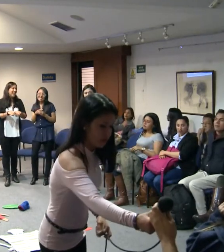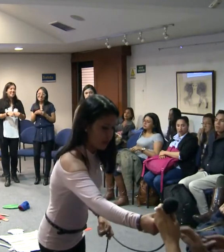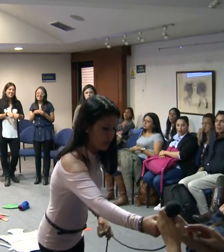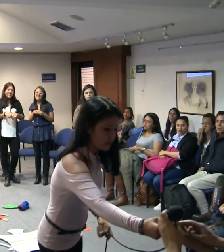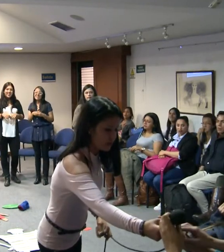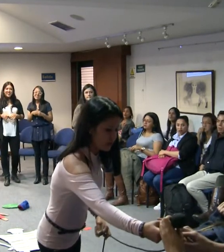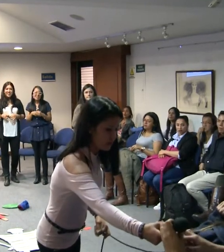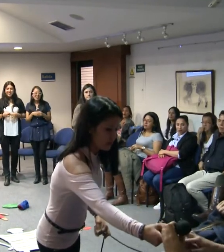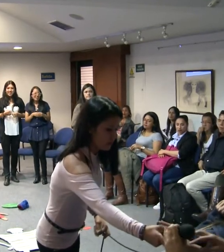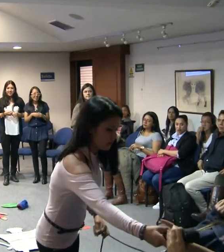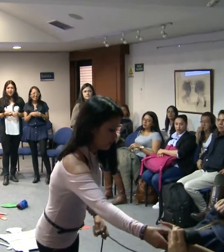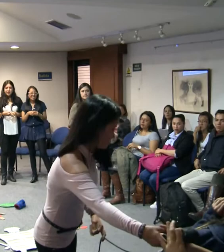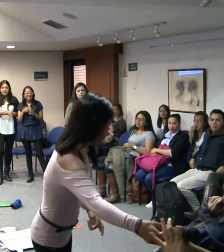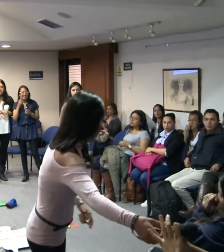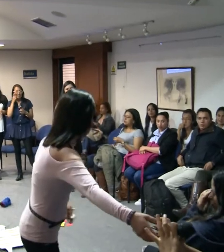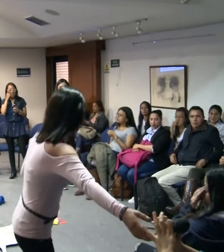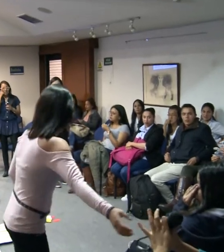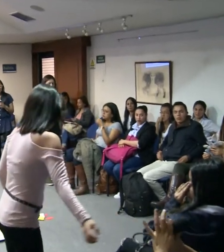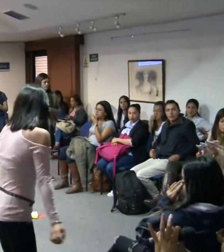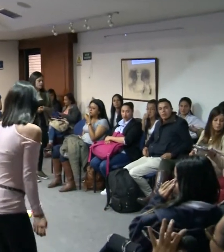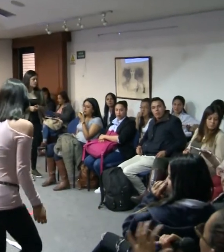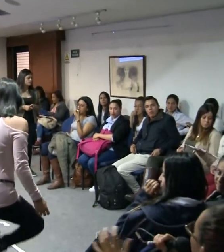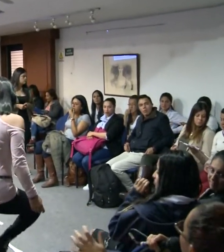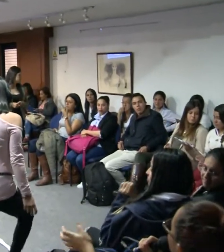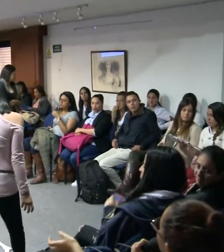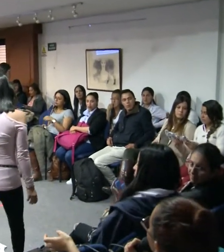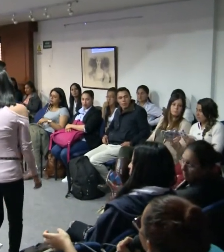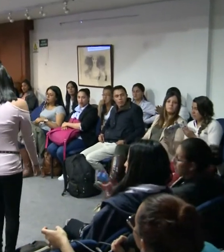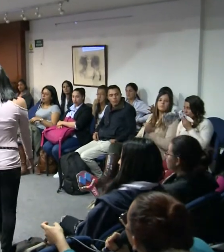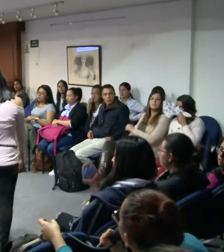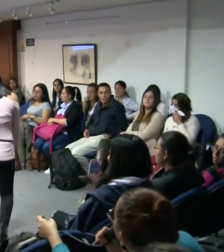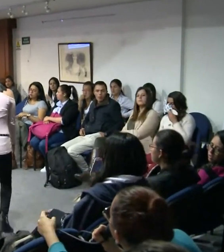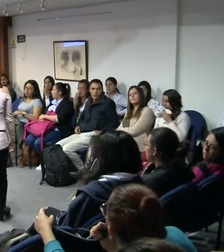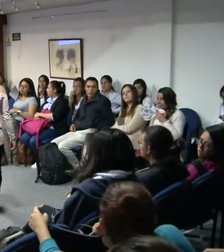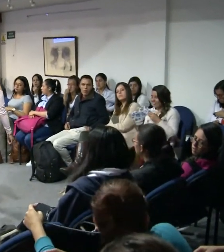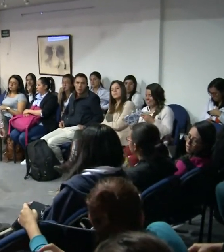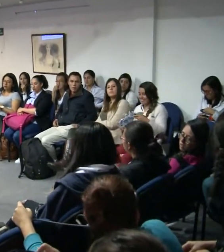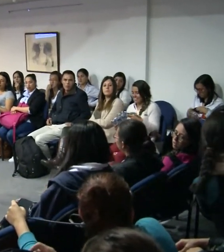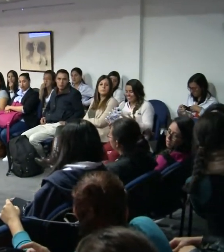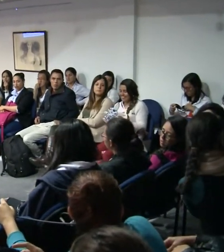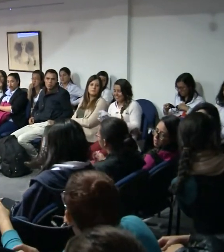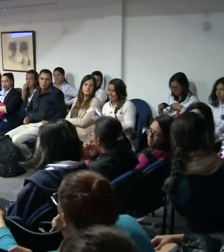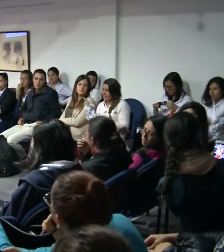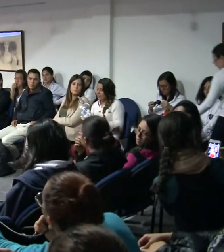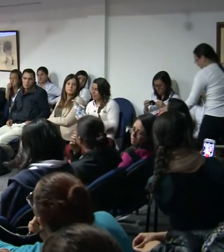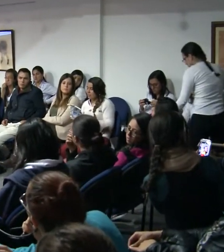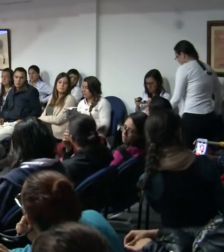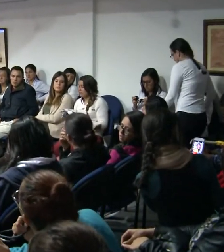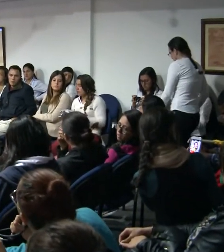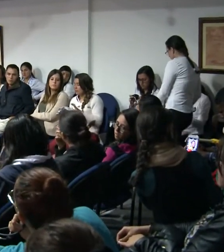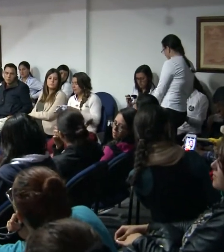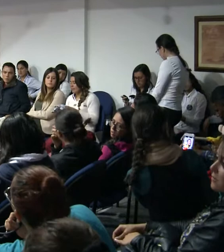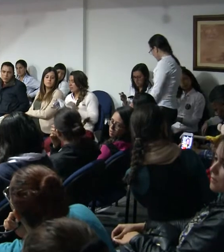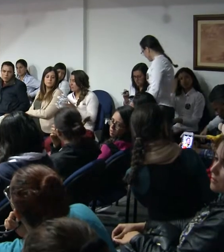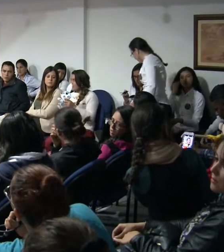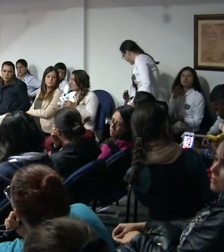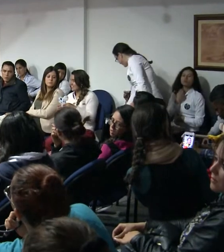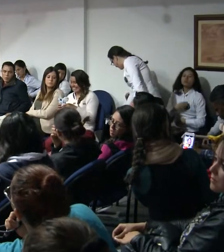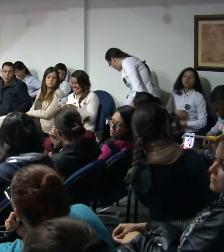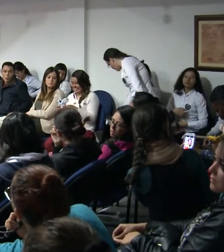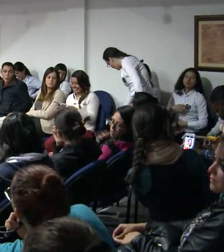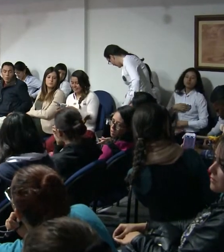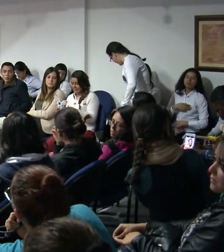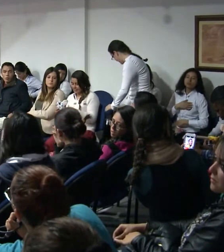Con el material, digamos, Los que estamos mirando que tienen tela,